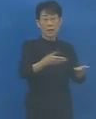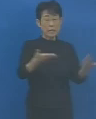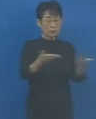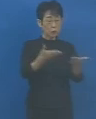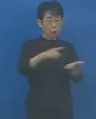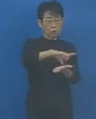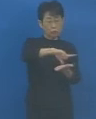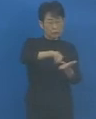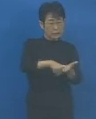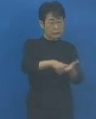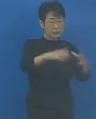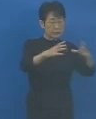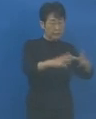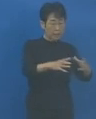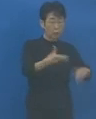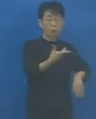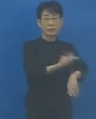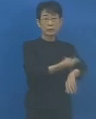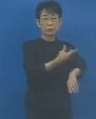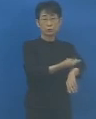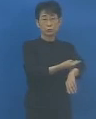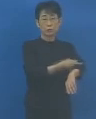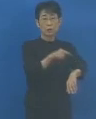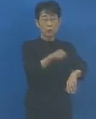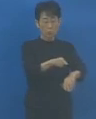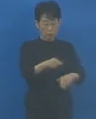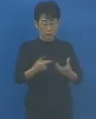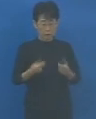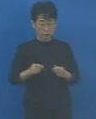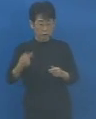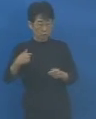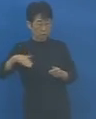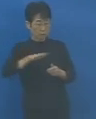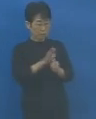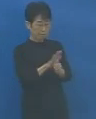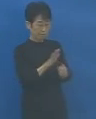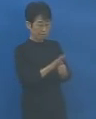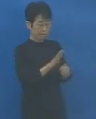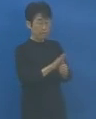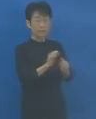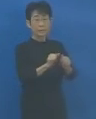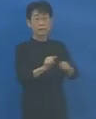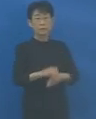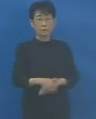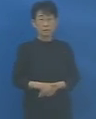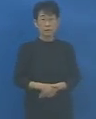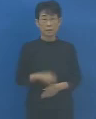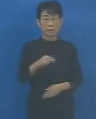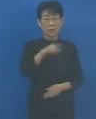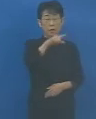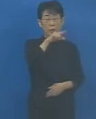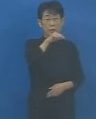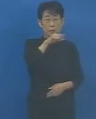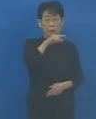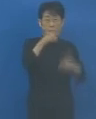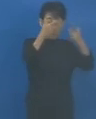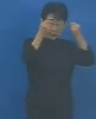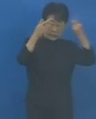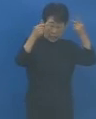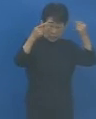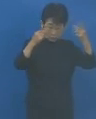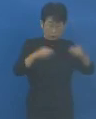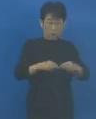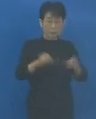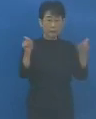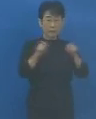種を、ぜひあのバックアップしていきたいと。実はあの本県大学短大高専全部あ